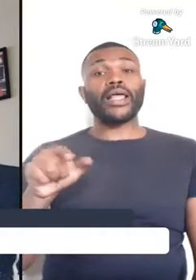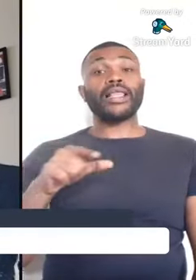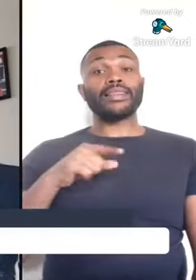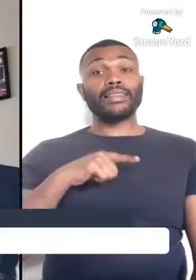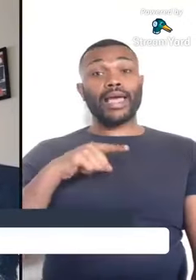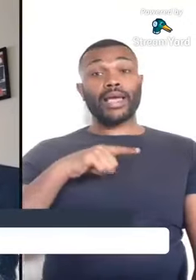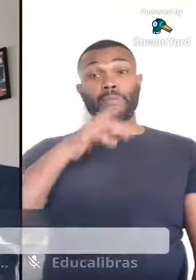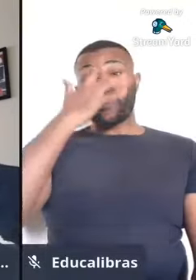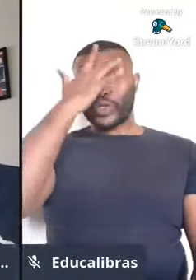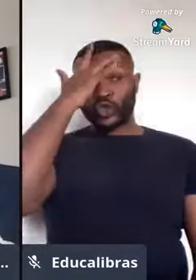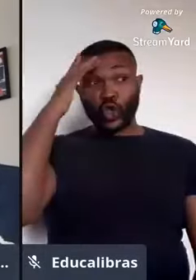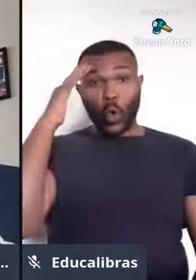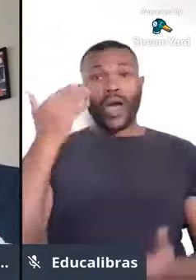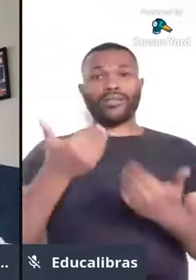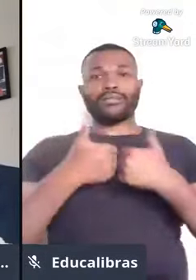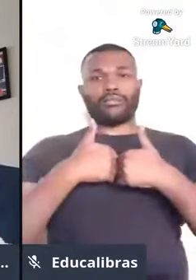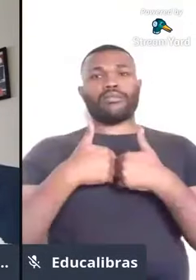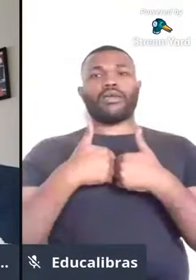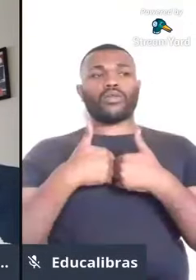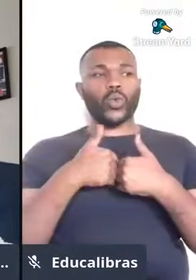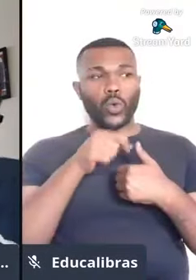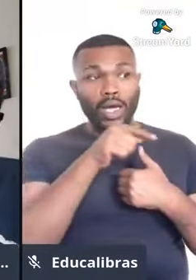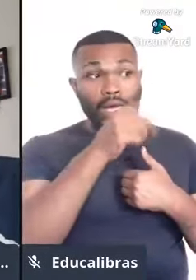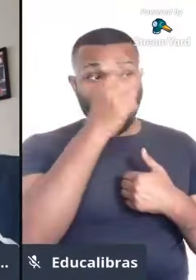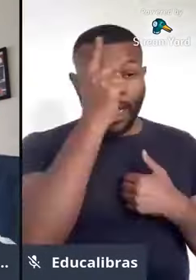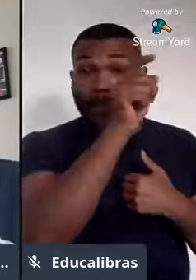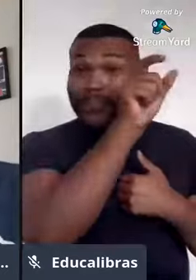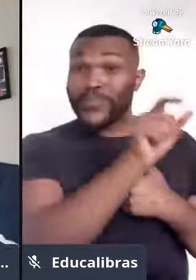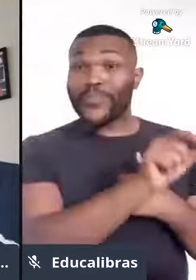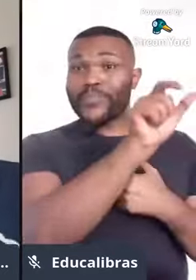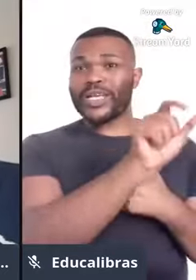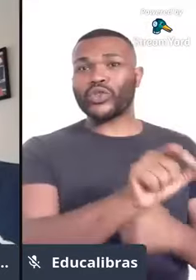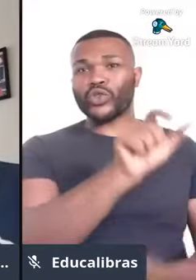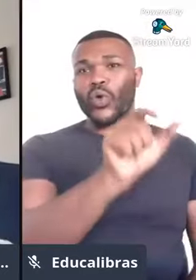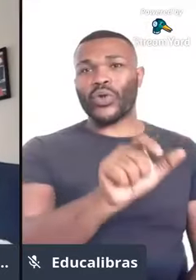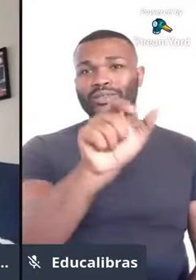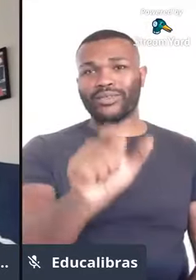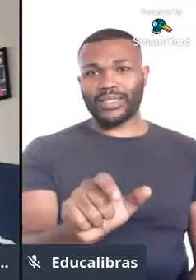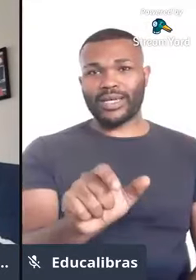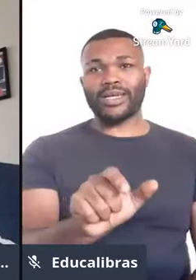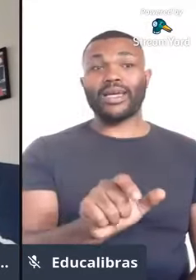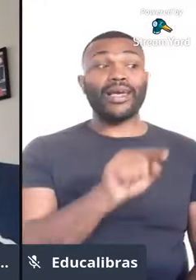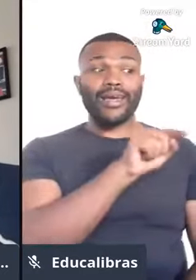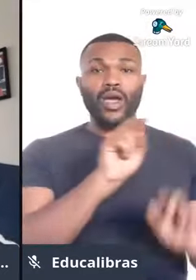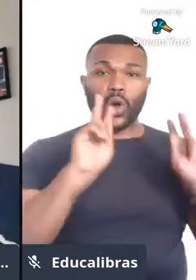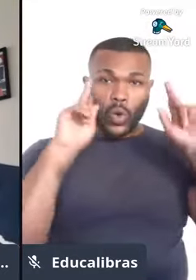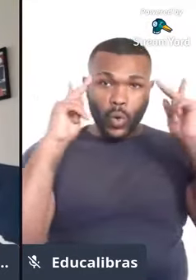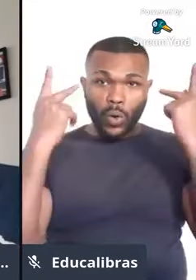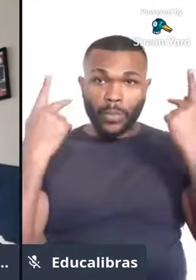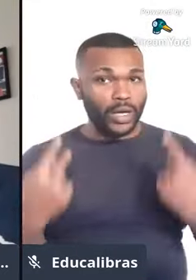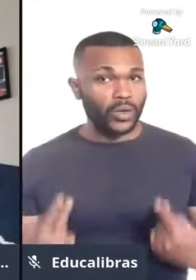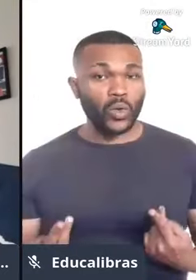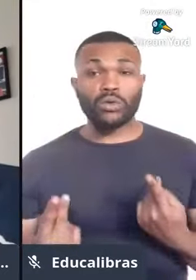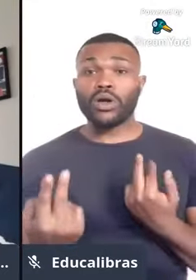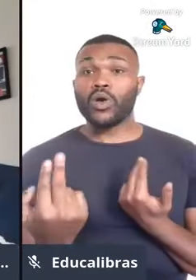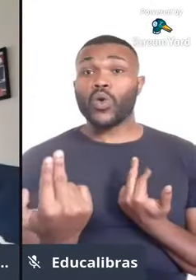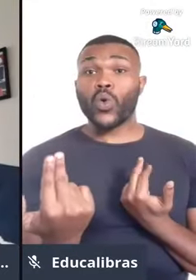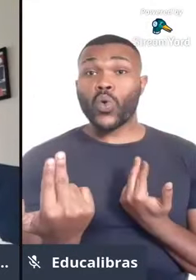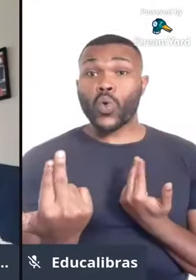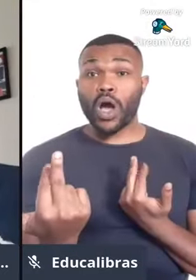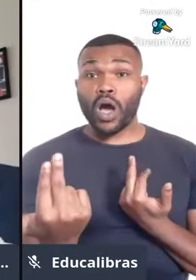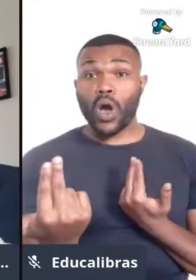ali, né? Que há gente que é, enfim, que é um ser humano. E da mesma forma que você